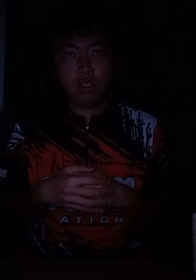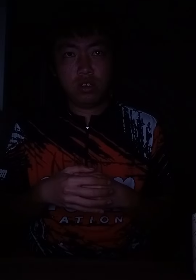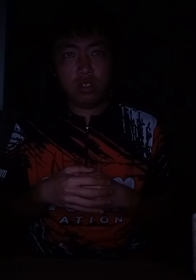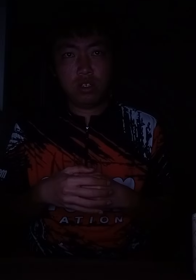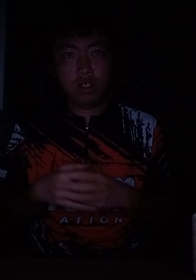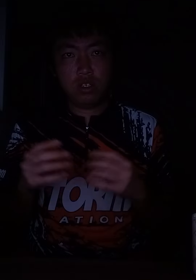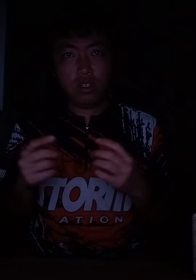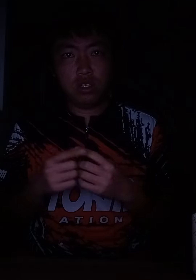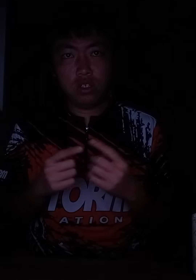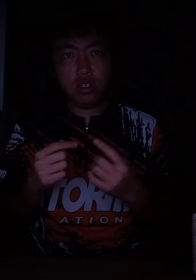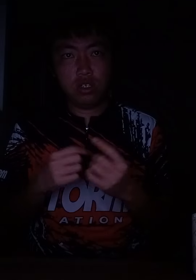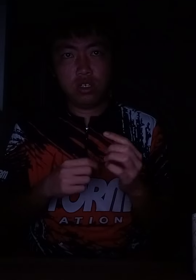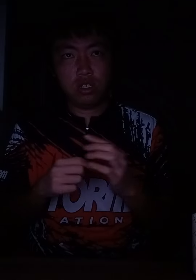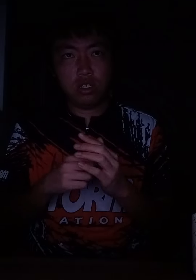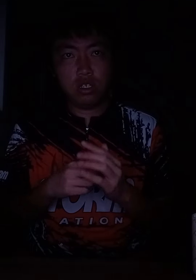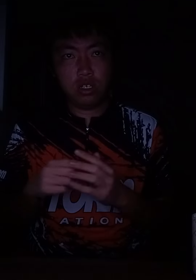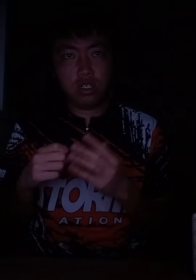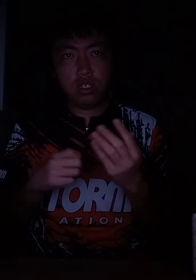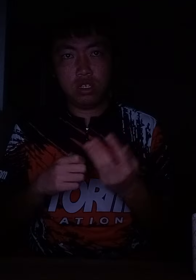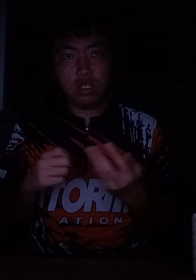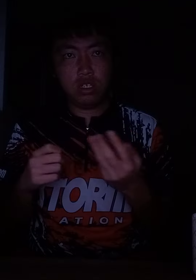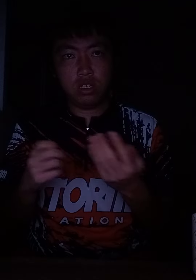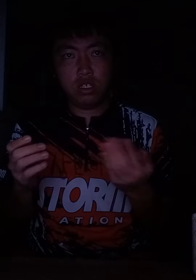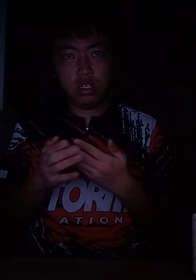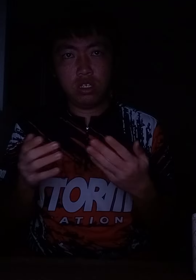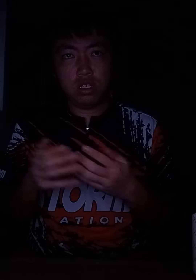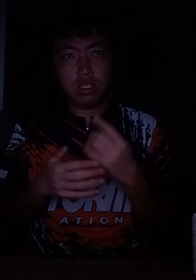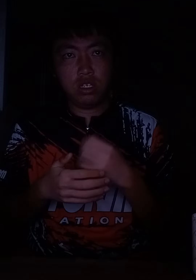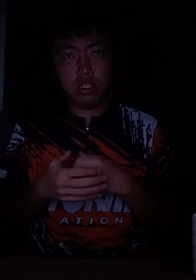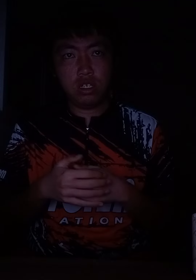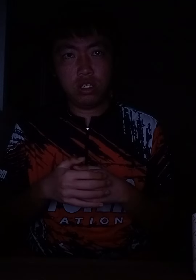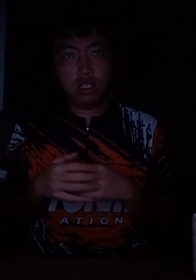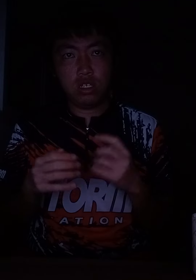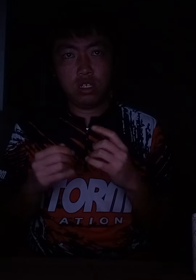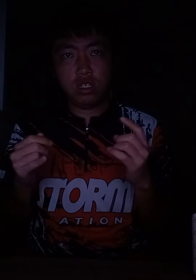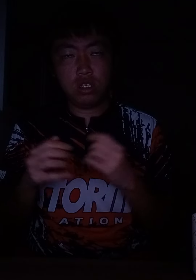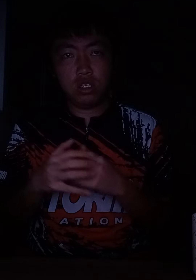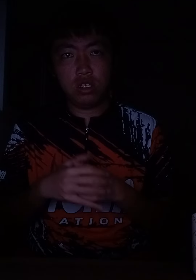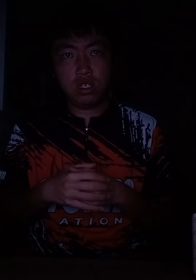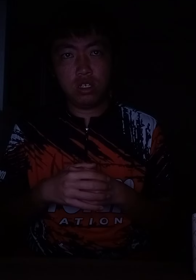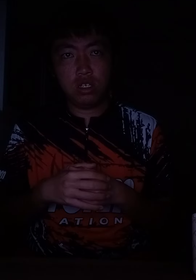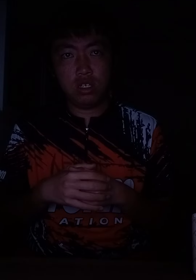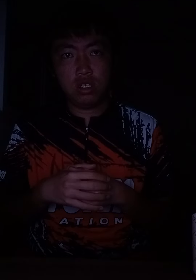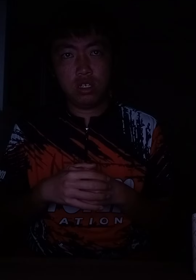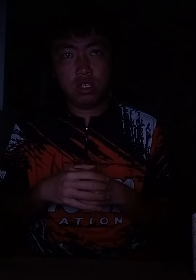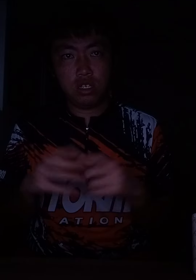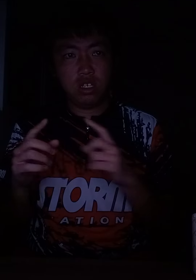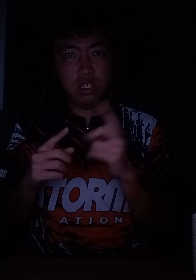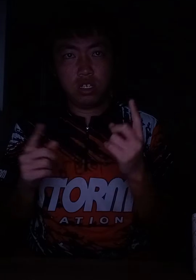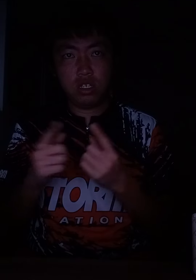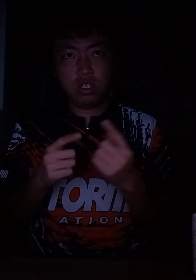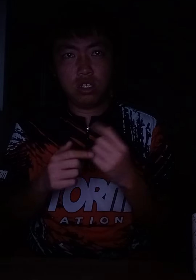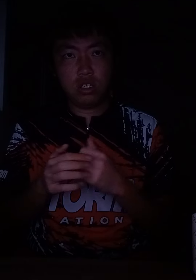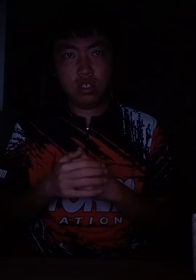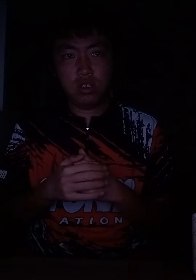그래요. 코레일 관계자분도 이게 무슨 죄겠습니까? 무슨 죄가 있겠습니까? 저 황당한 남성을 정말